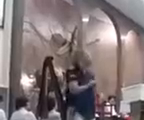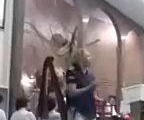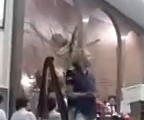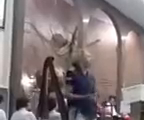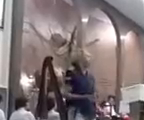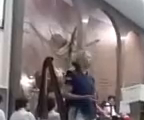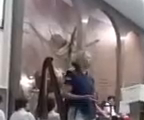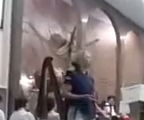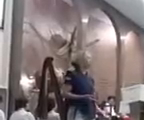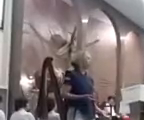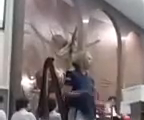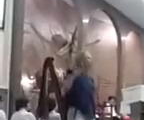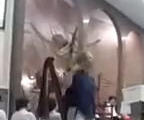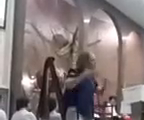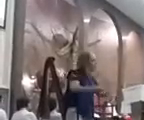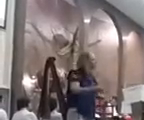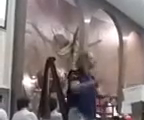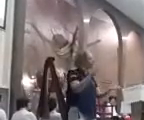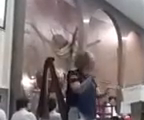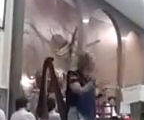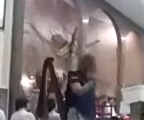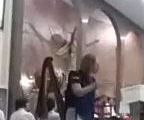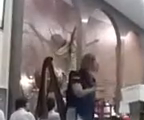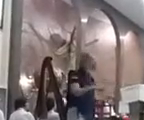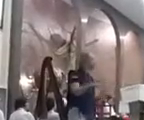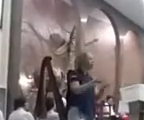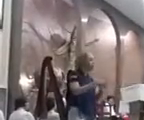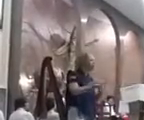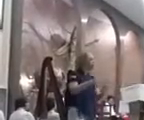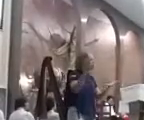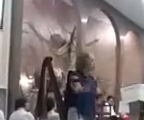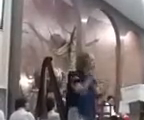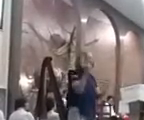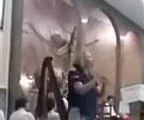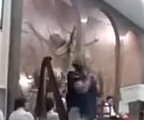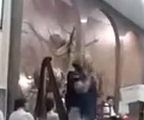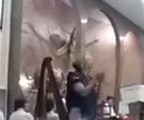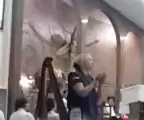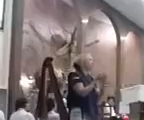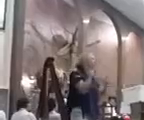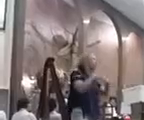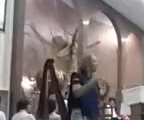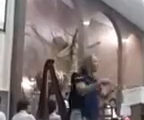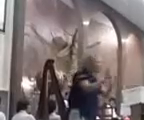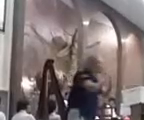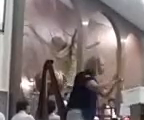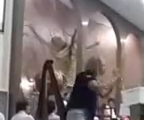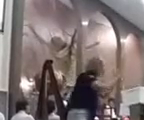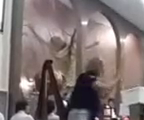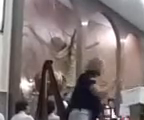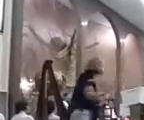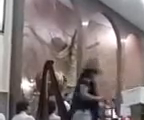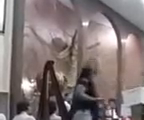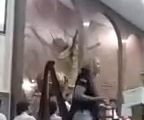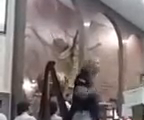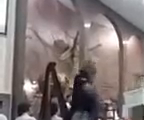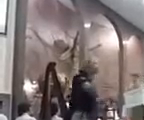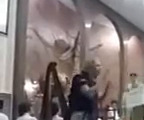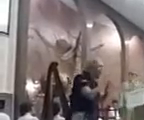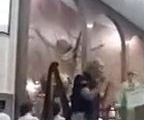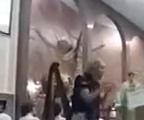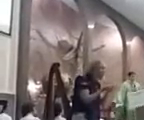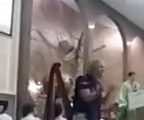coisa. Para salvar a família, é necessário primeiro você perceber que dentro da sua